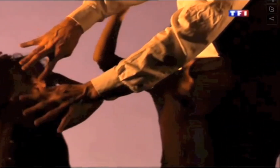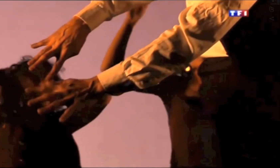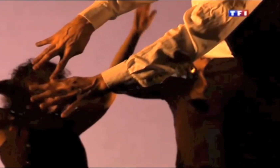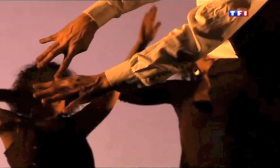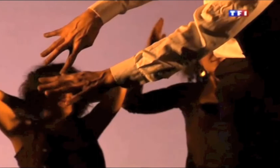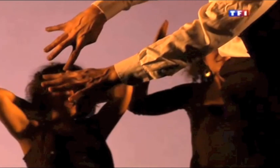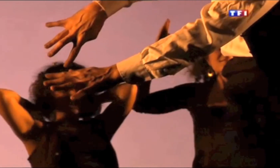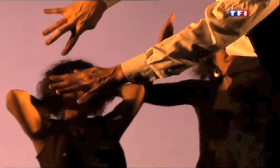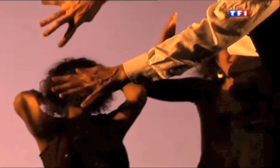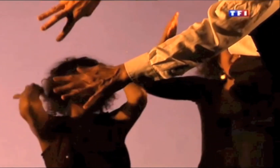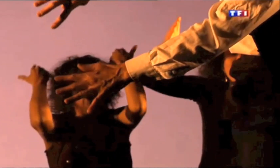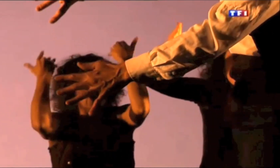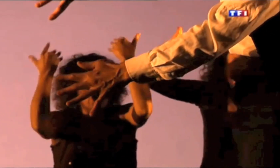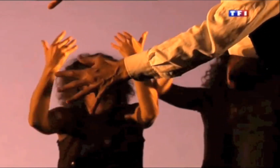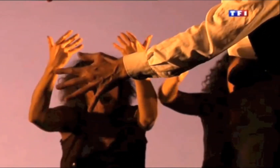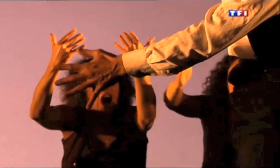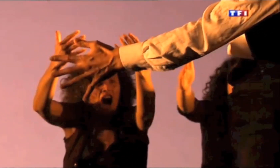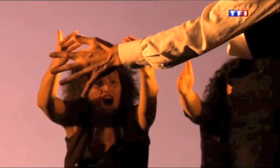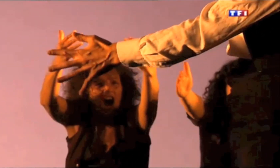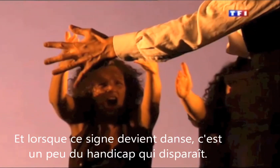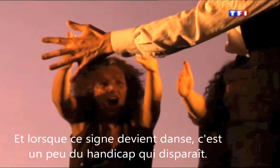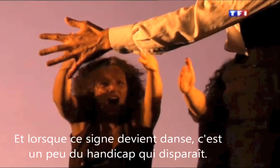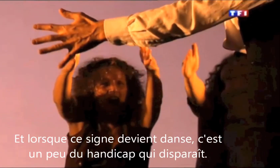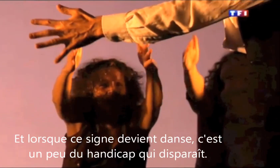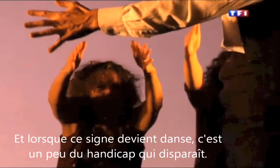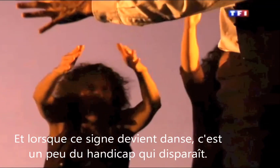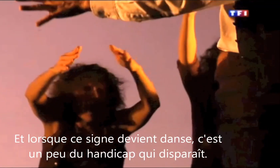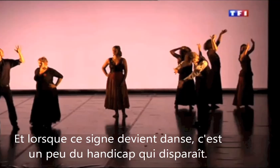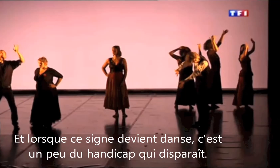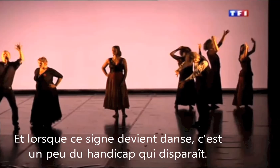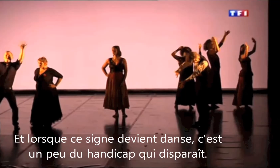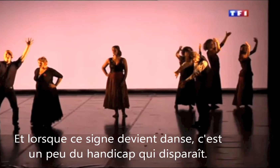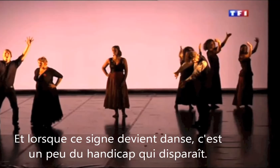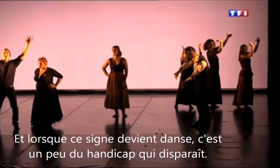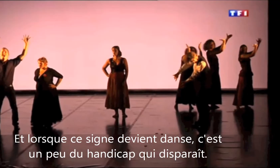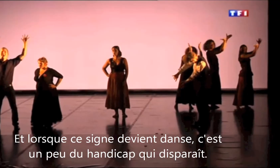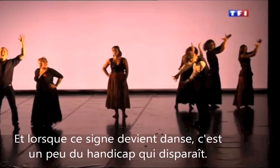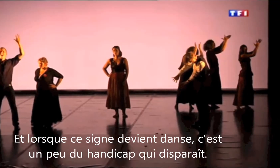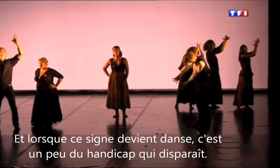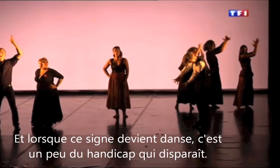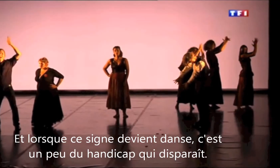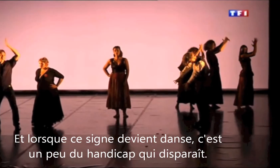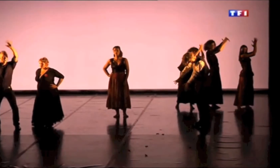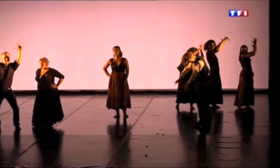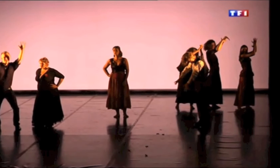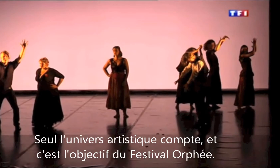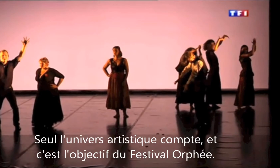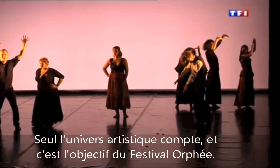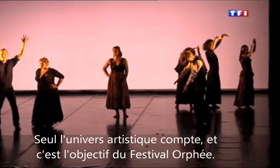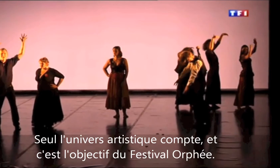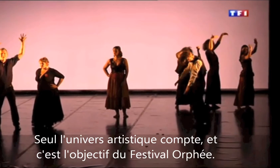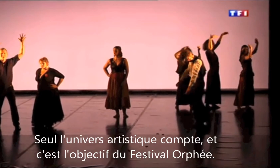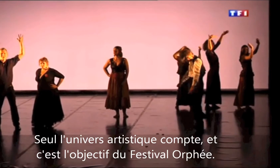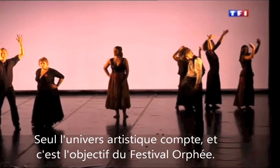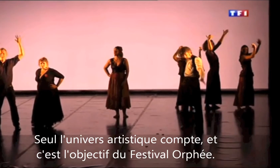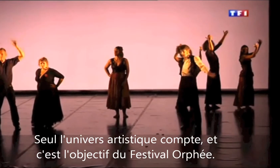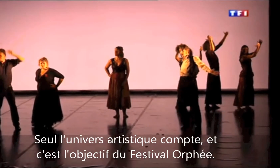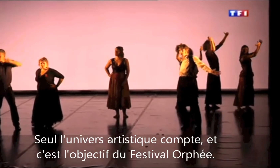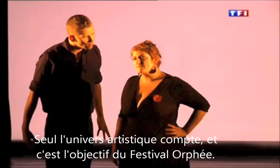Et lorsque ce signe devient danse, c'est un peu du handicap qui disparaît. Seul l'univers artistique compte et c'est l'objectif